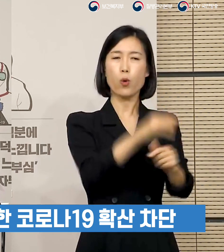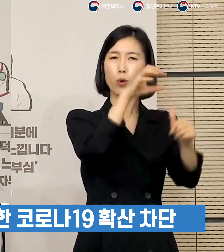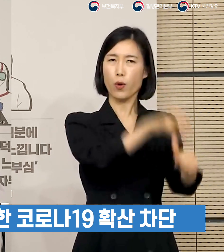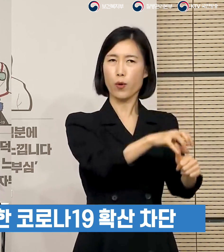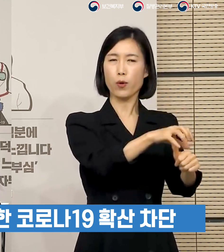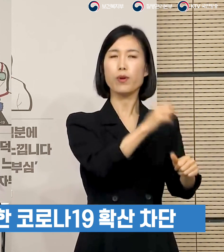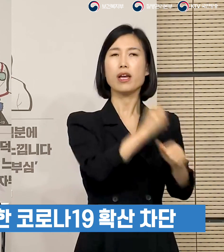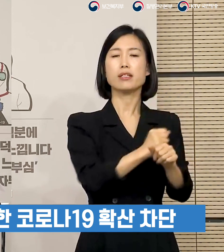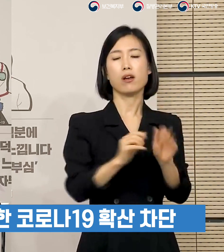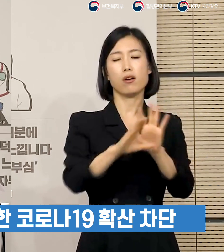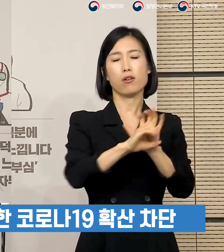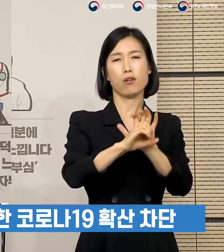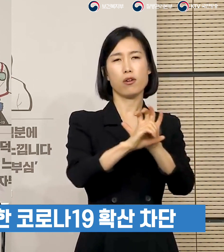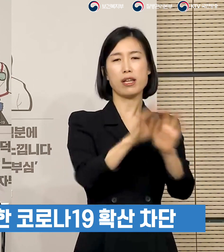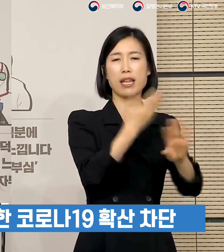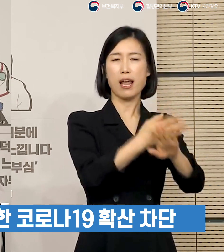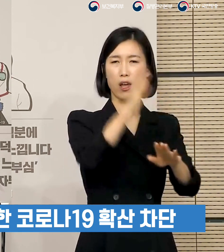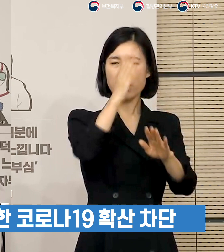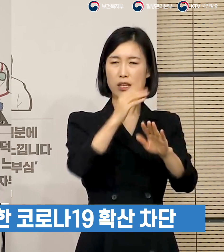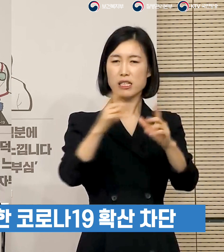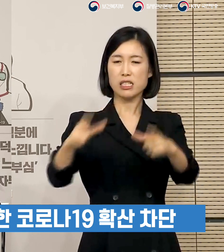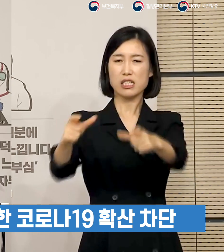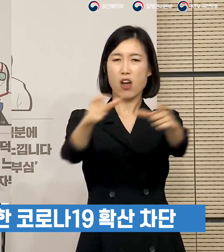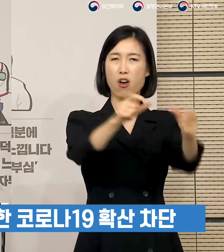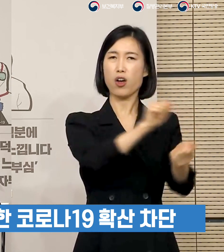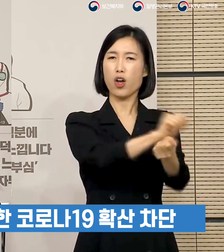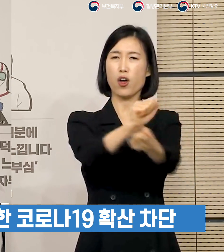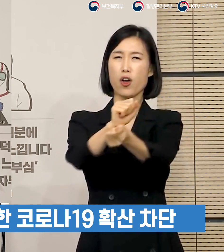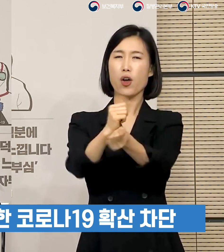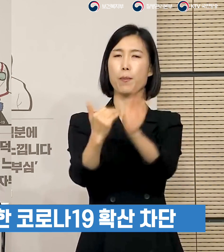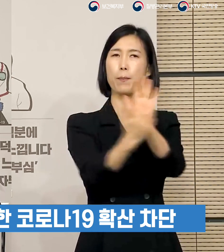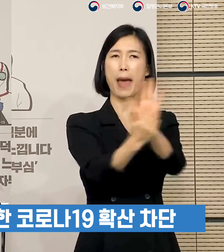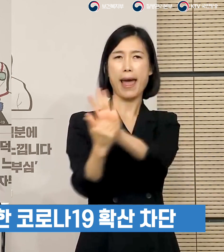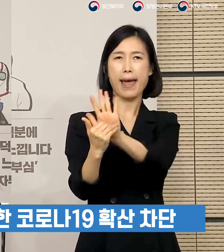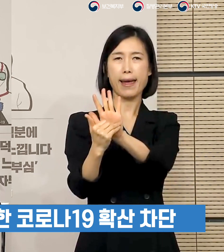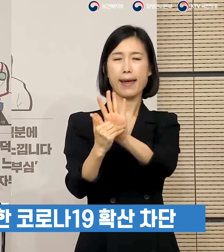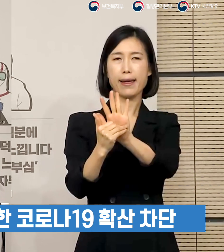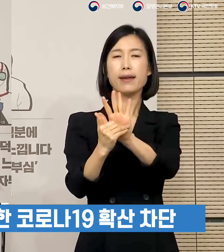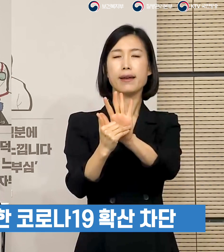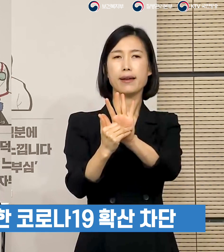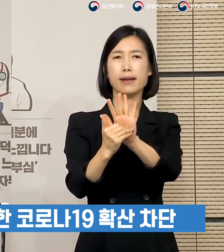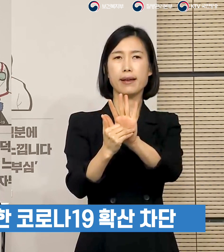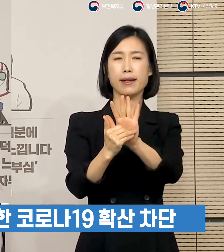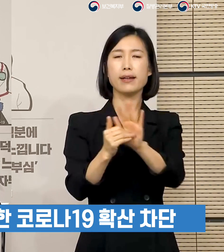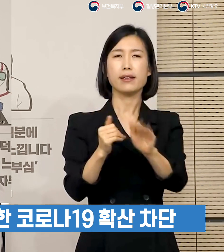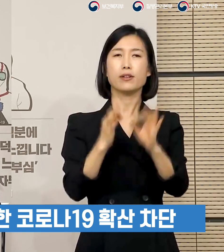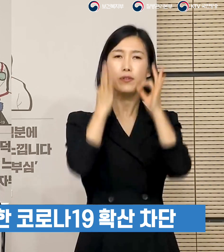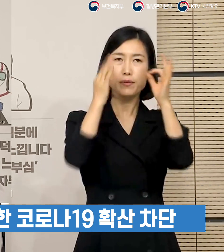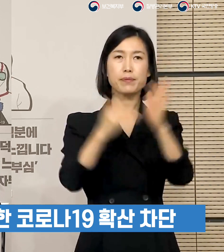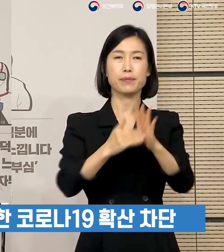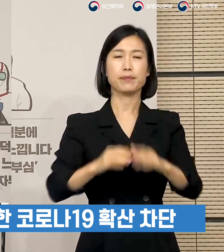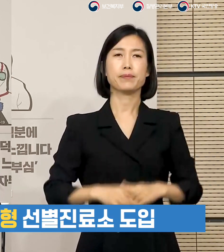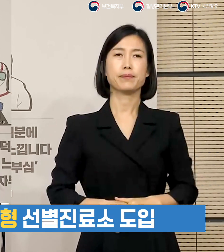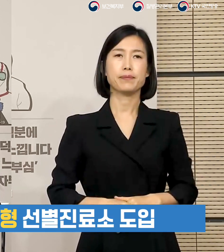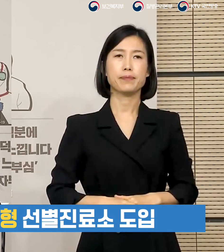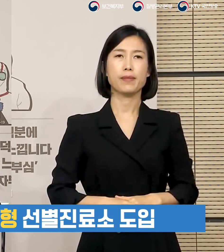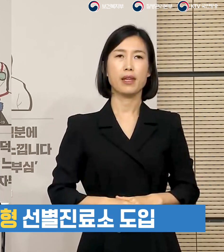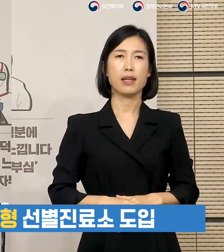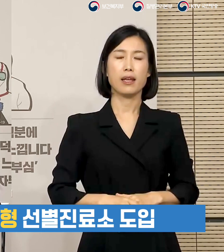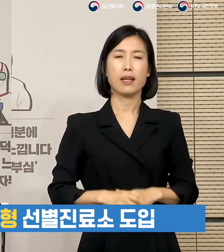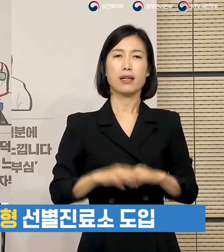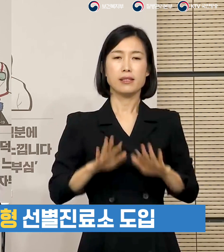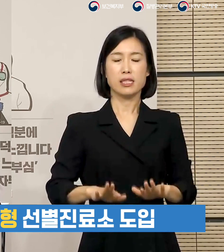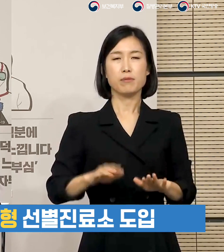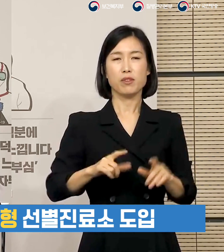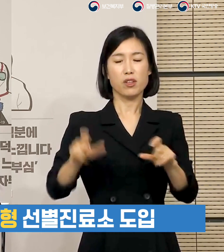격리함으로써 코로나19가 지역사회에 더 확산되는 것을 최대한 차단할 수 있었습니다. 아울러